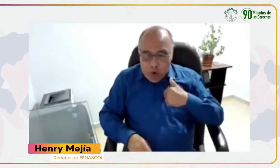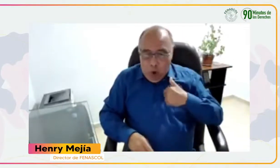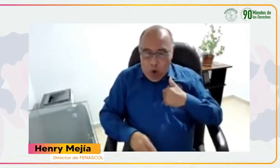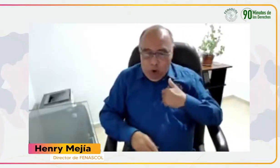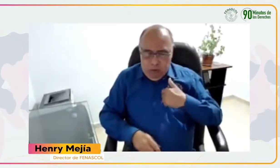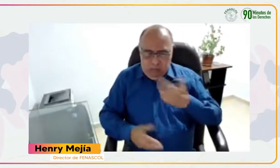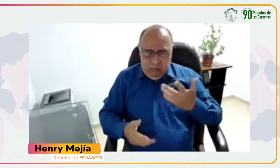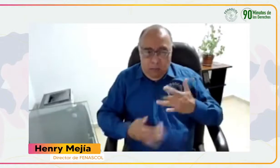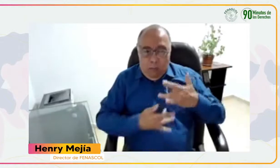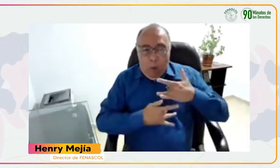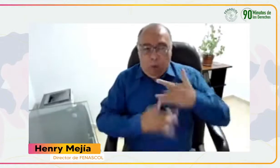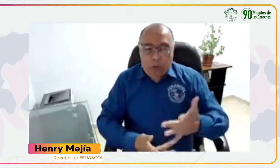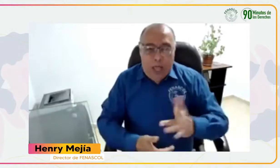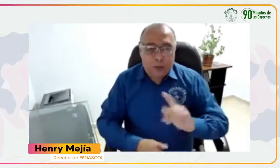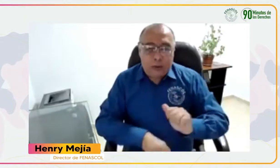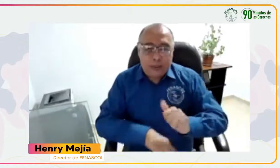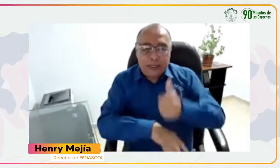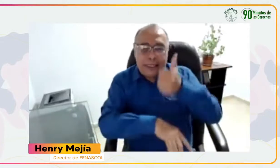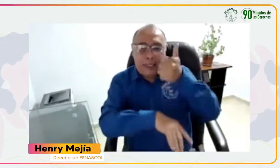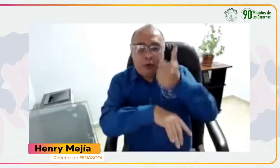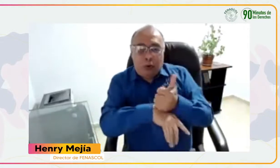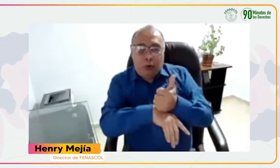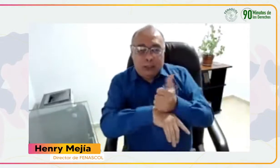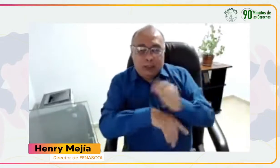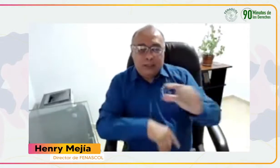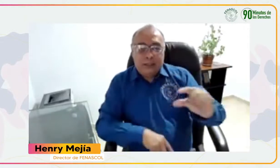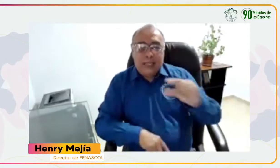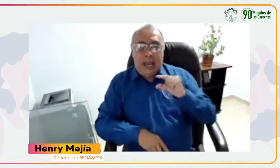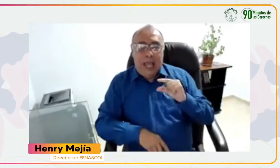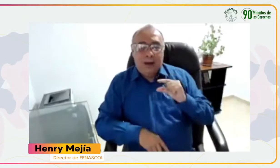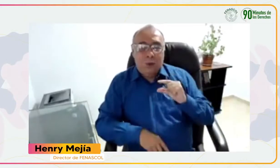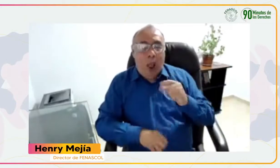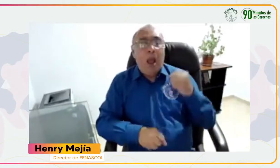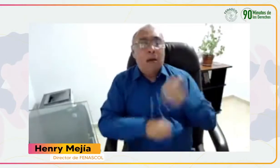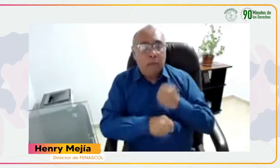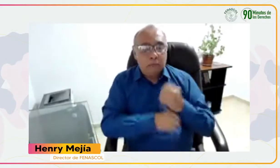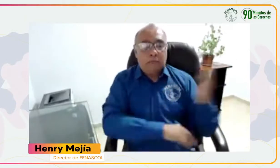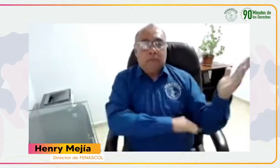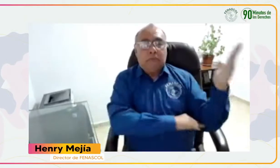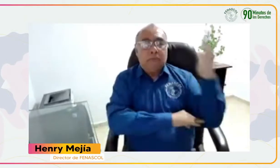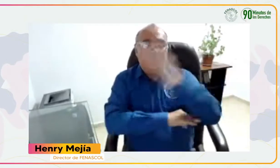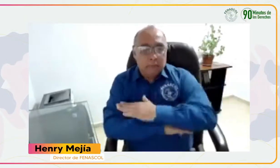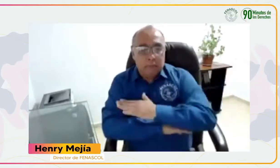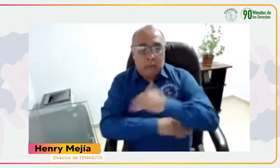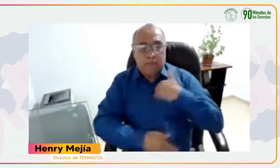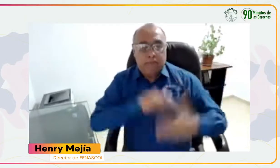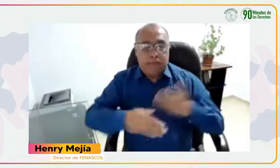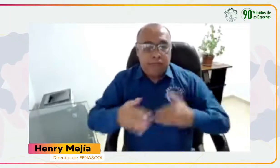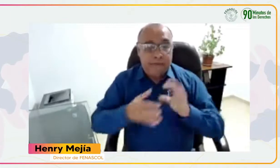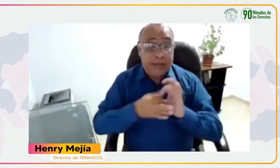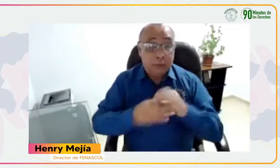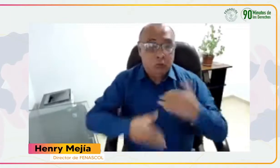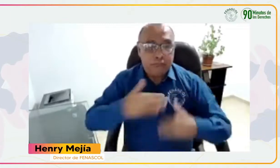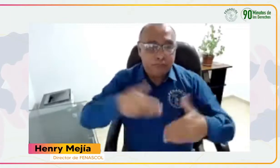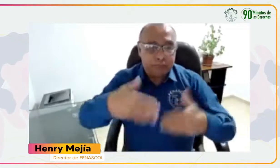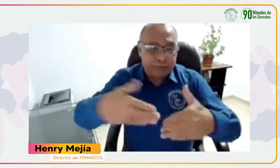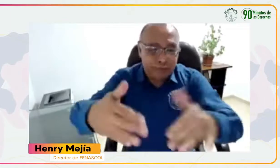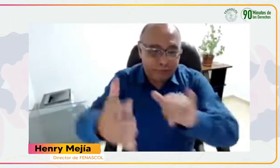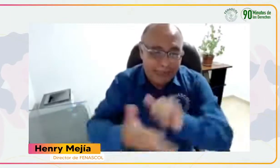consejo directivo y de sus tiempos. Yo, digamos que como director devengo un salario que es